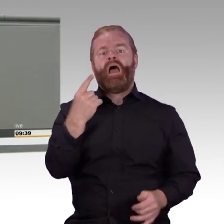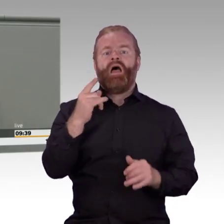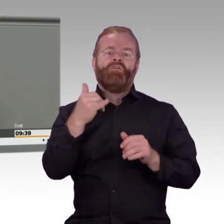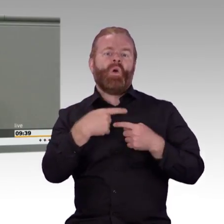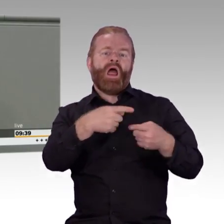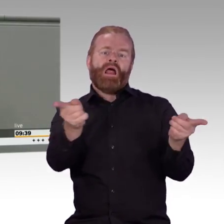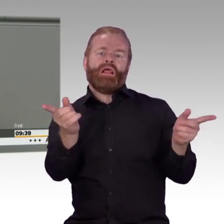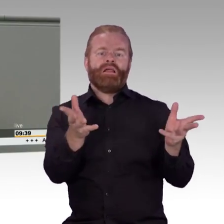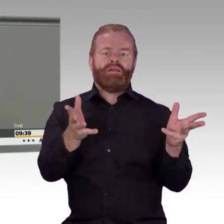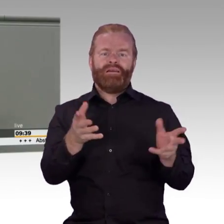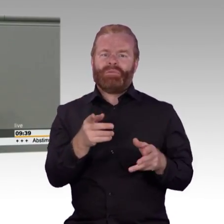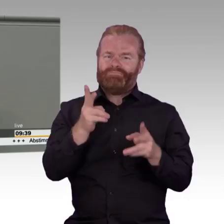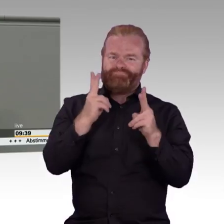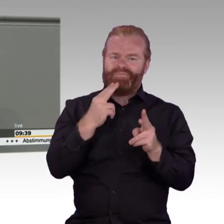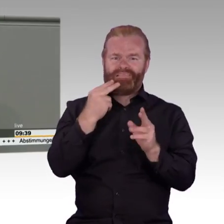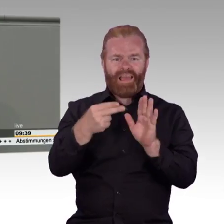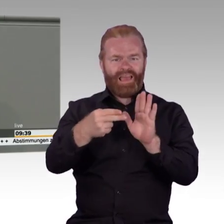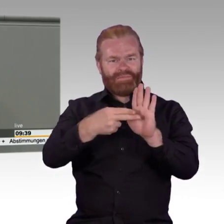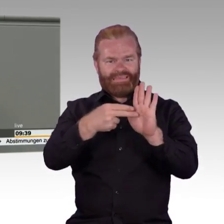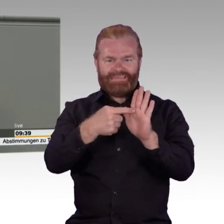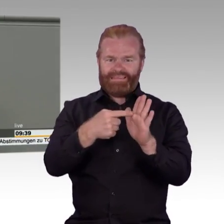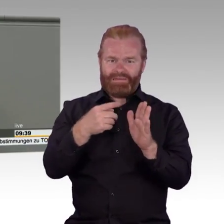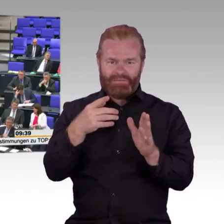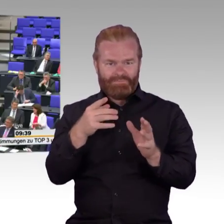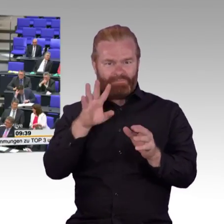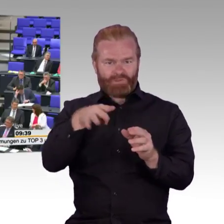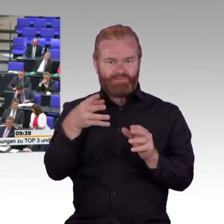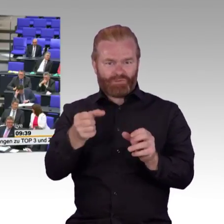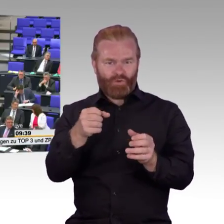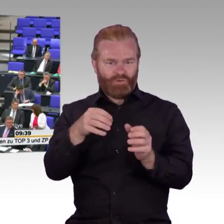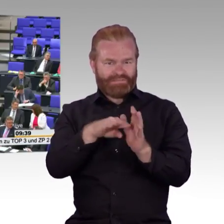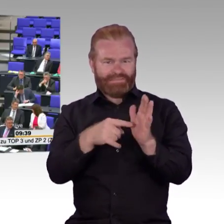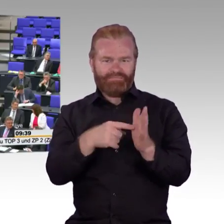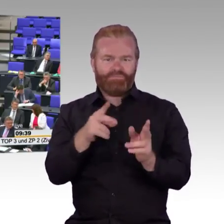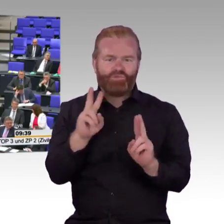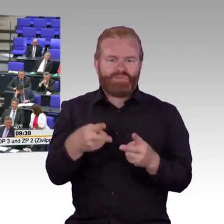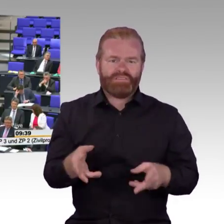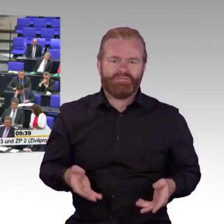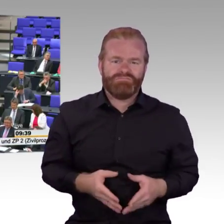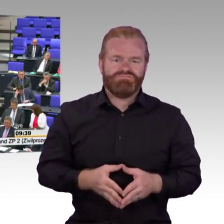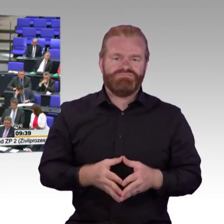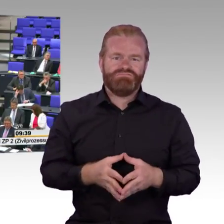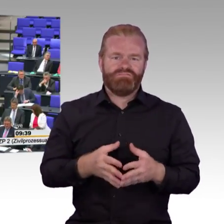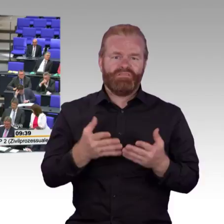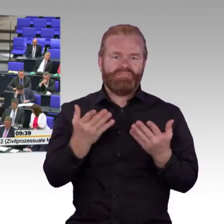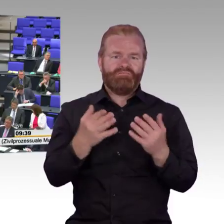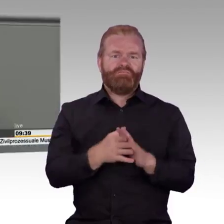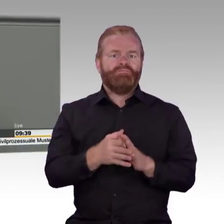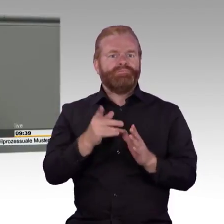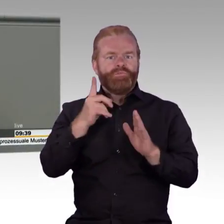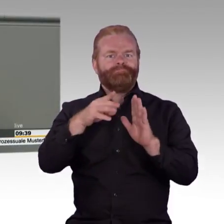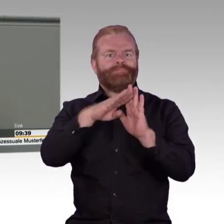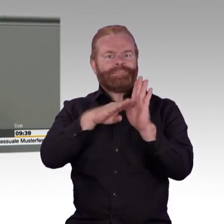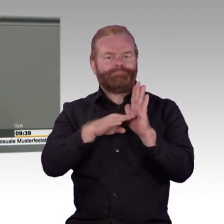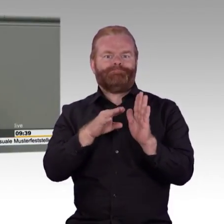gelassen. Und da ändert Ihre Änderung auch nichts dran, meine Damen und Herren. Weiße Salbe. Es ist weiße Salbe, meine